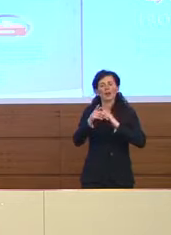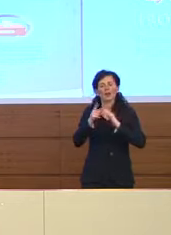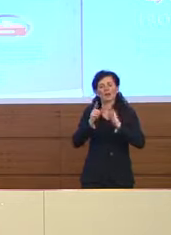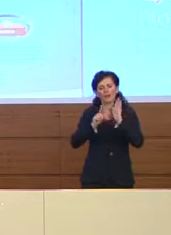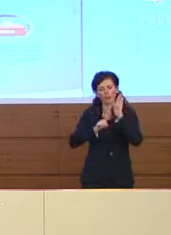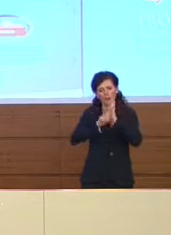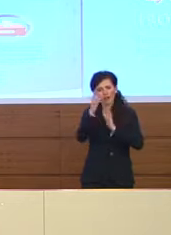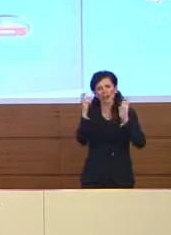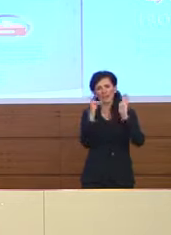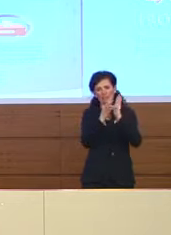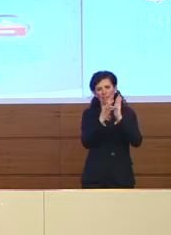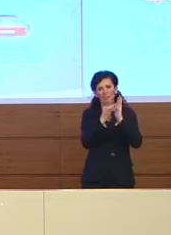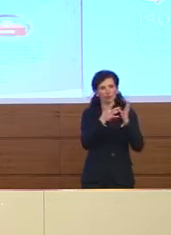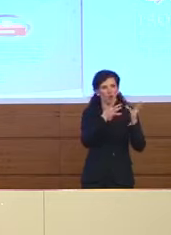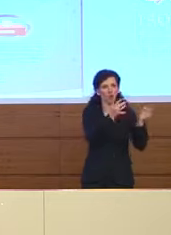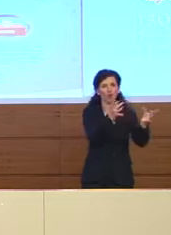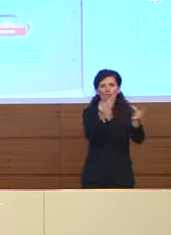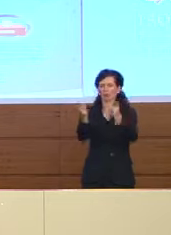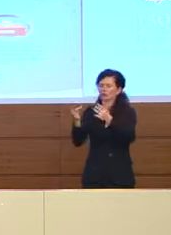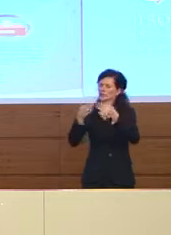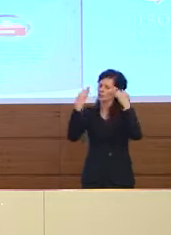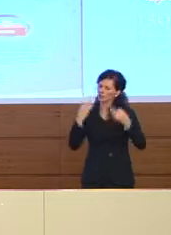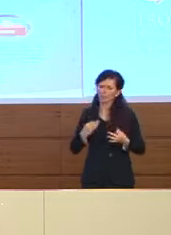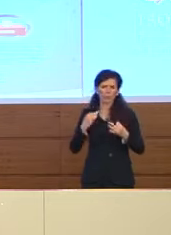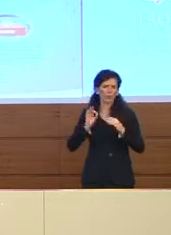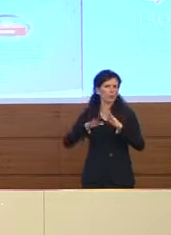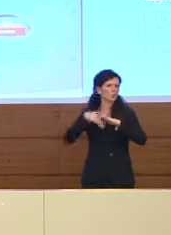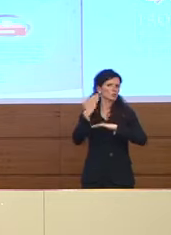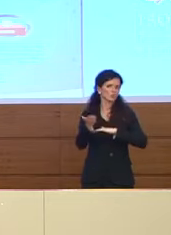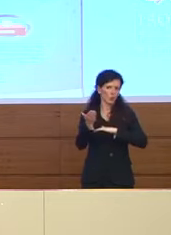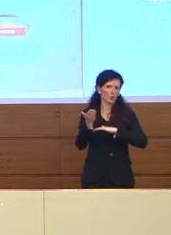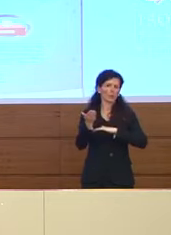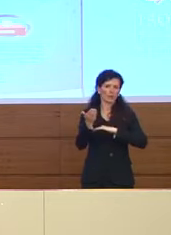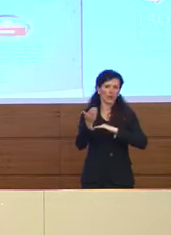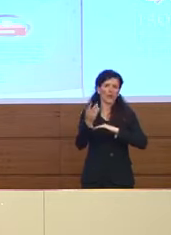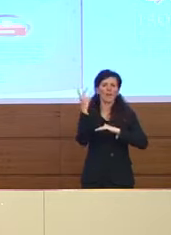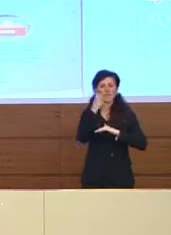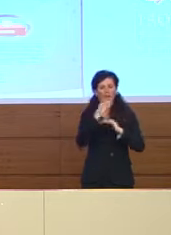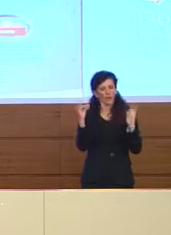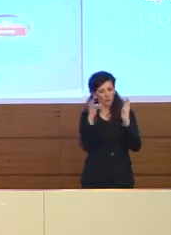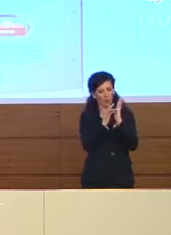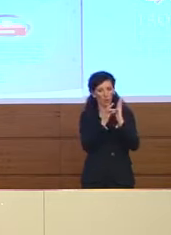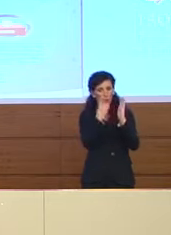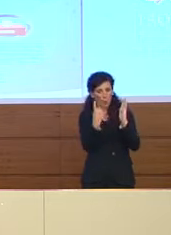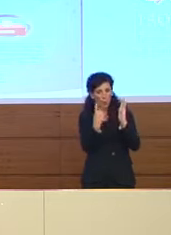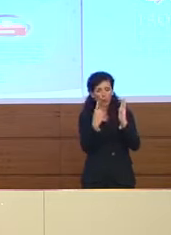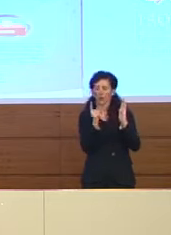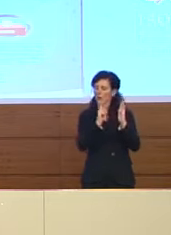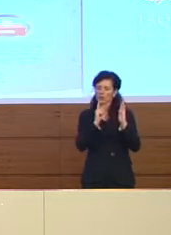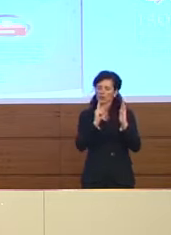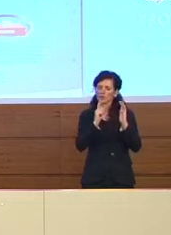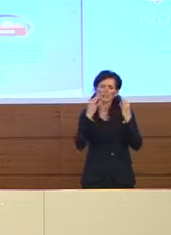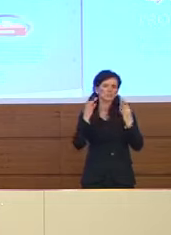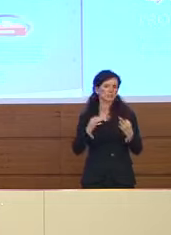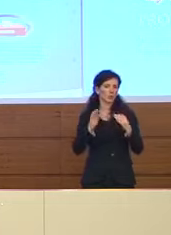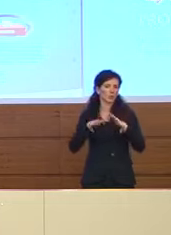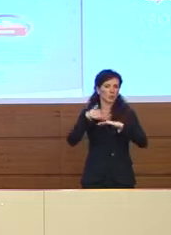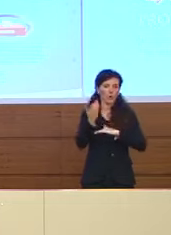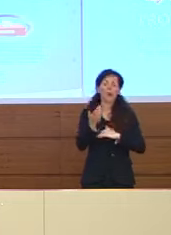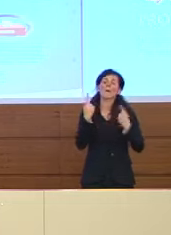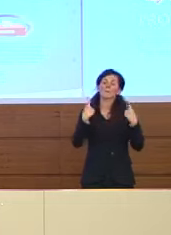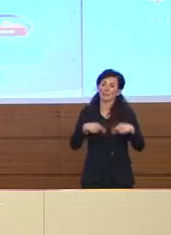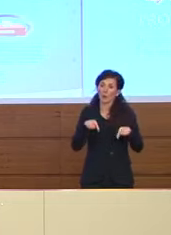contagiosità attualizzato oltre il valore soglia di 1 ecco perché ci siamo